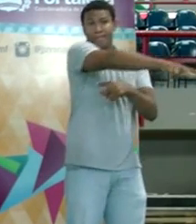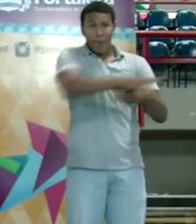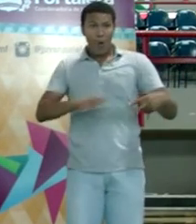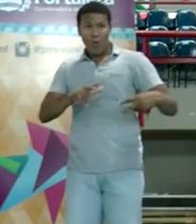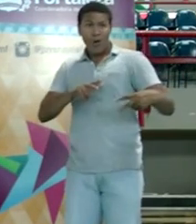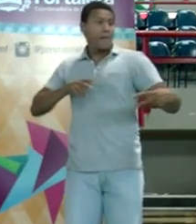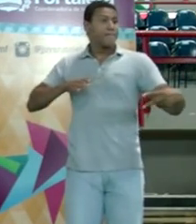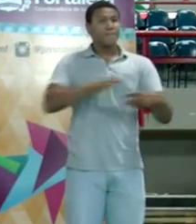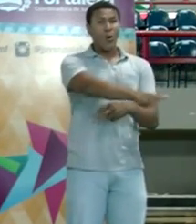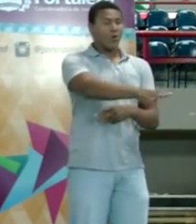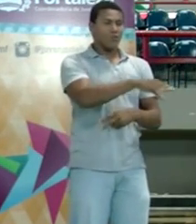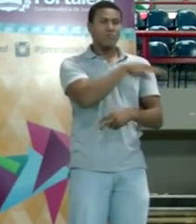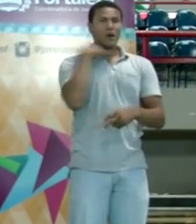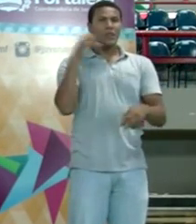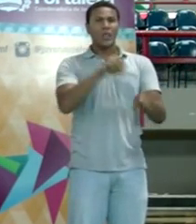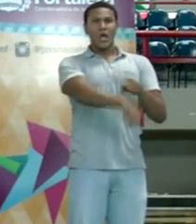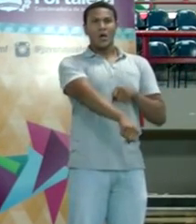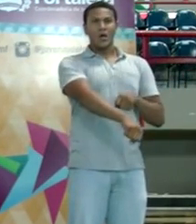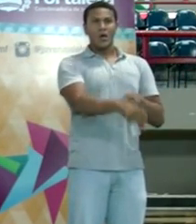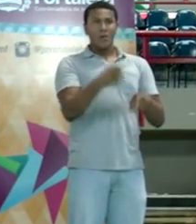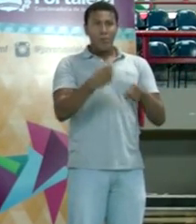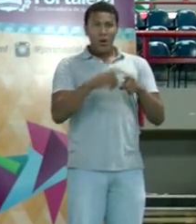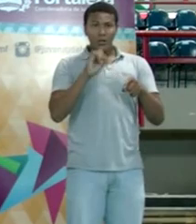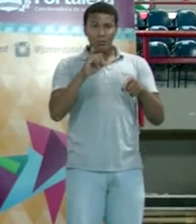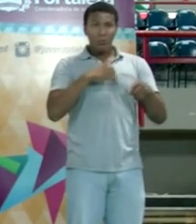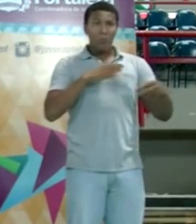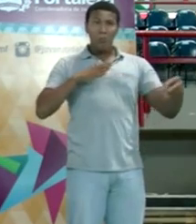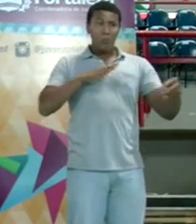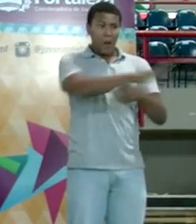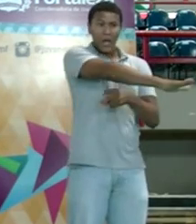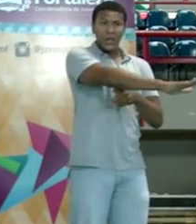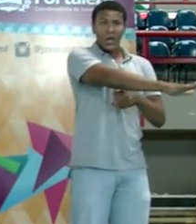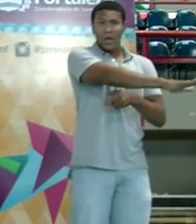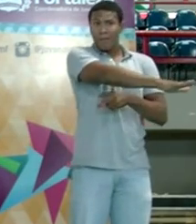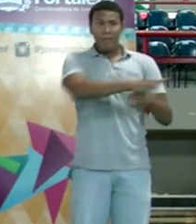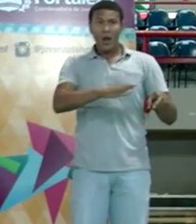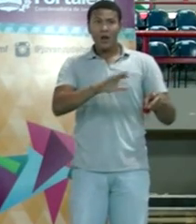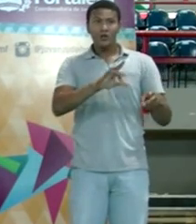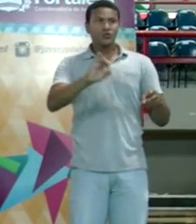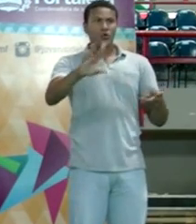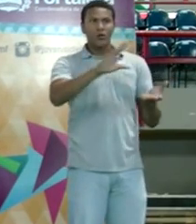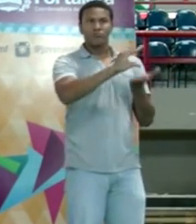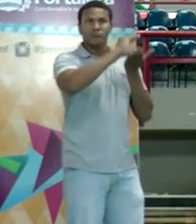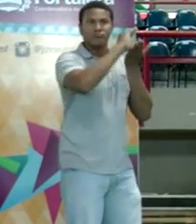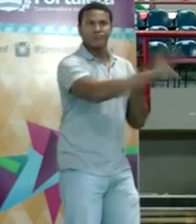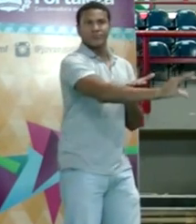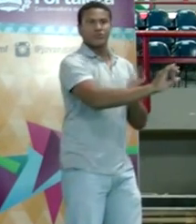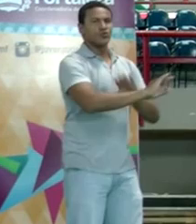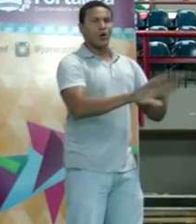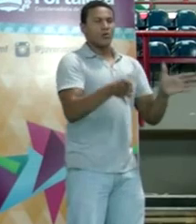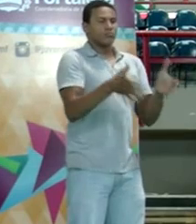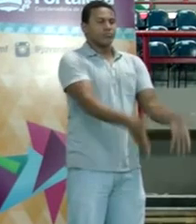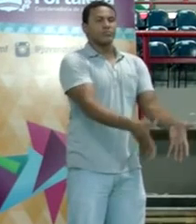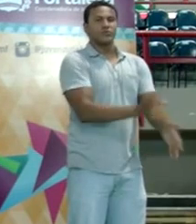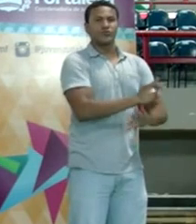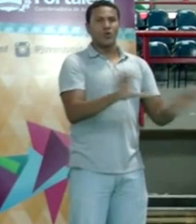matar. E que se você matar, você só paga o enterro e as despesas básicas,